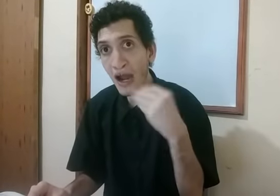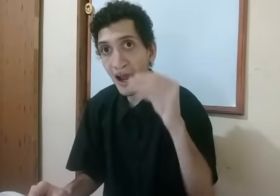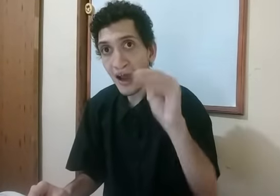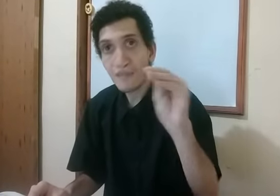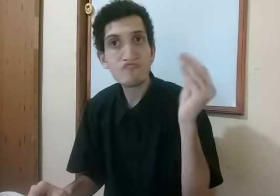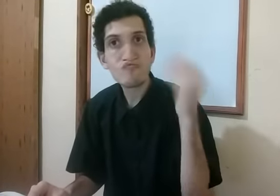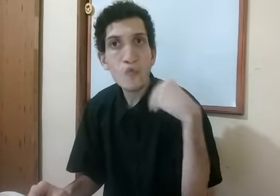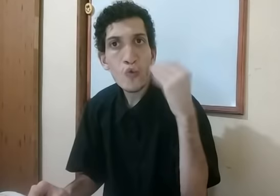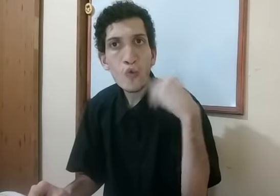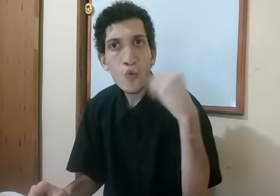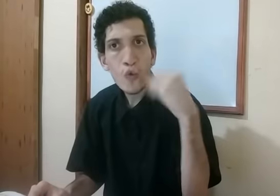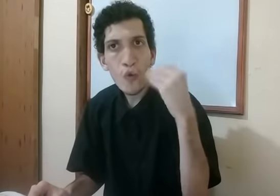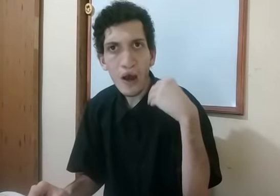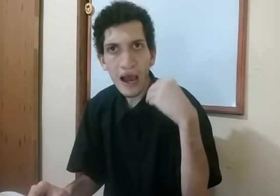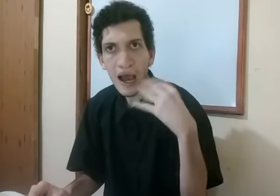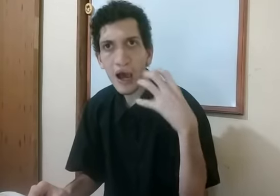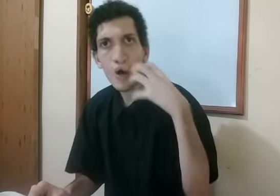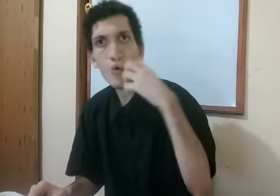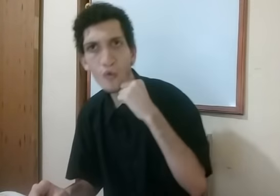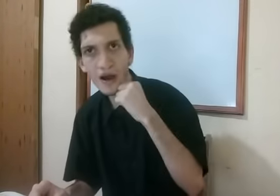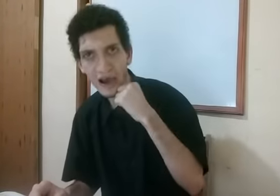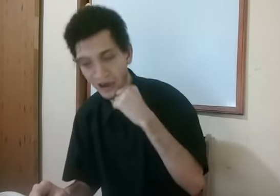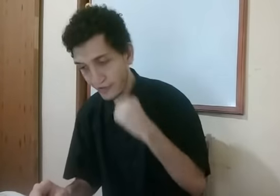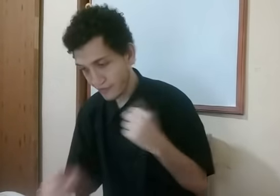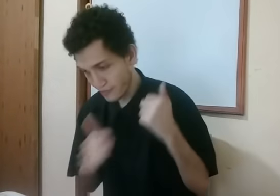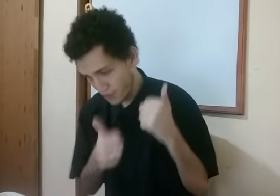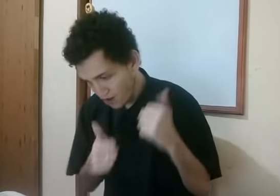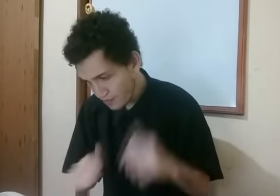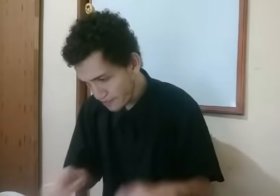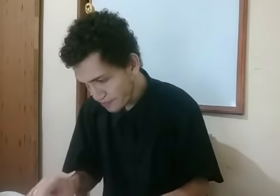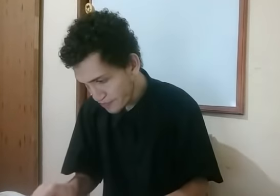lucrar. Lucrar, lucrar. Tá bom?